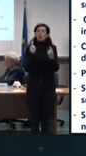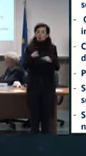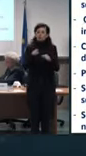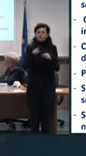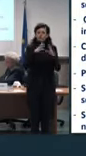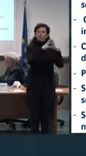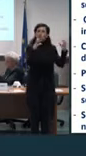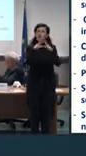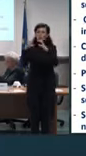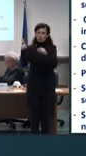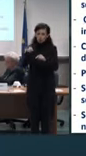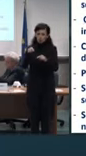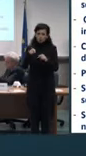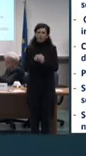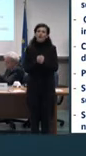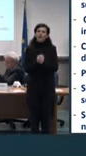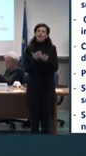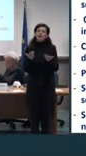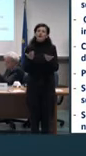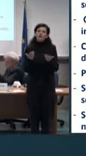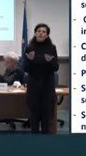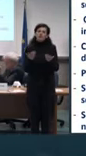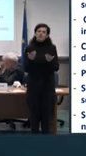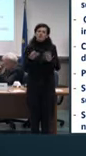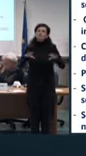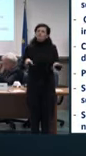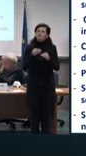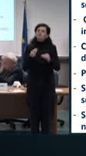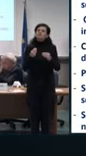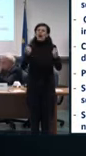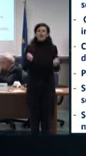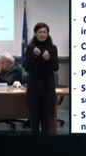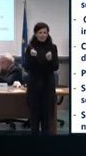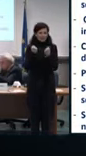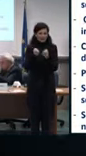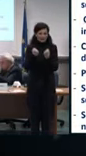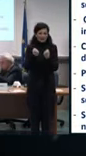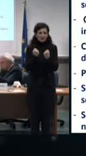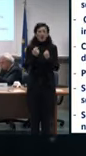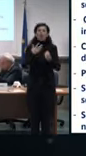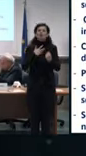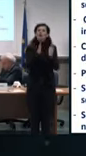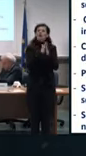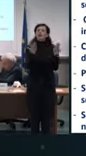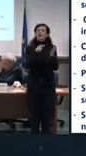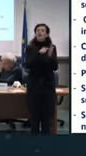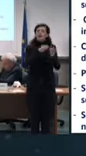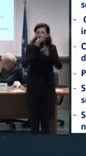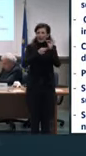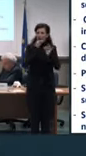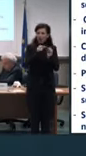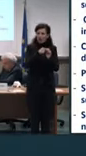è fondamentalmente alcune iniziative per proprio specifiche da una parte un decalogo per